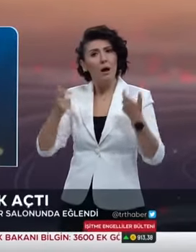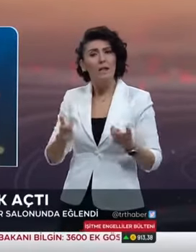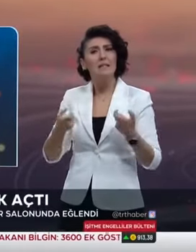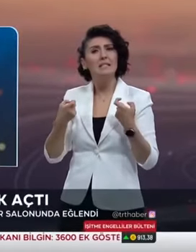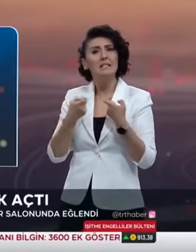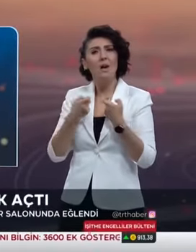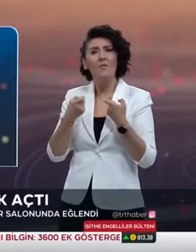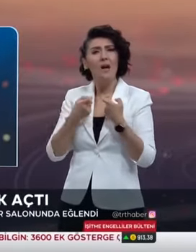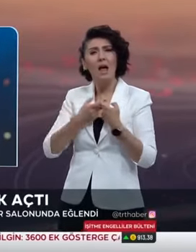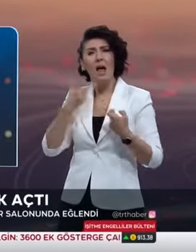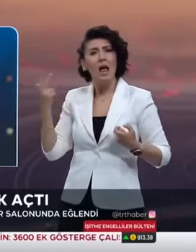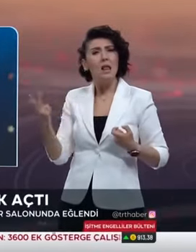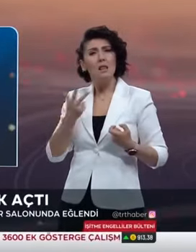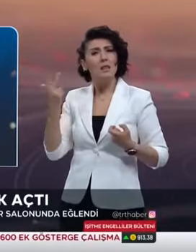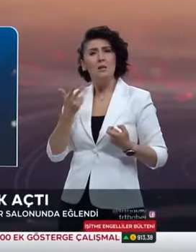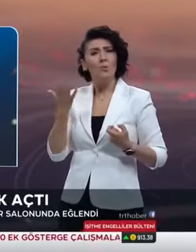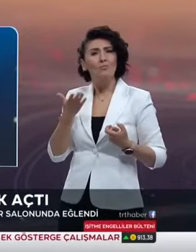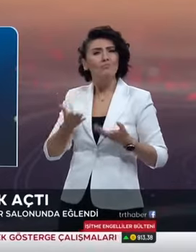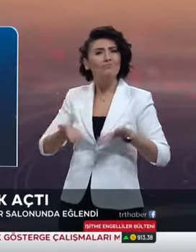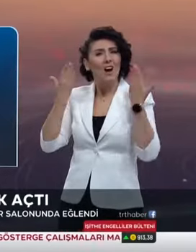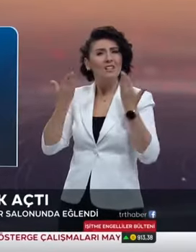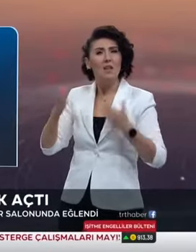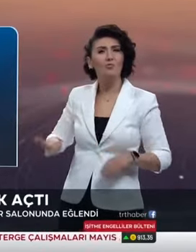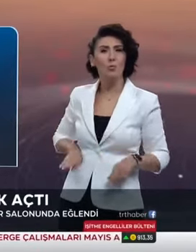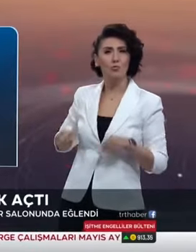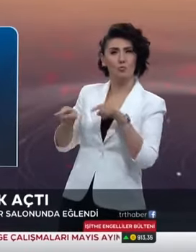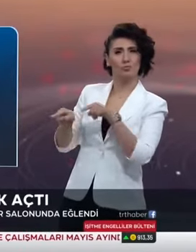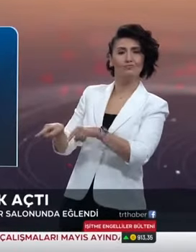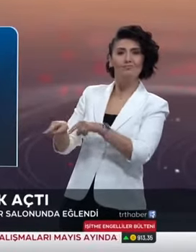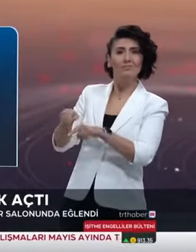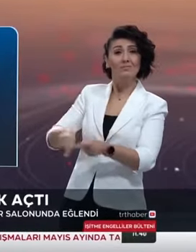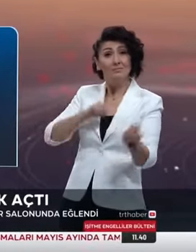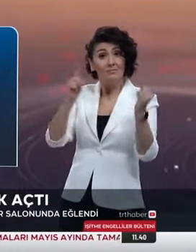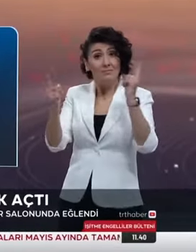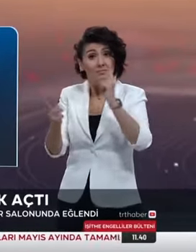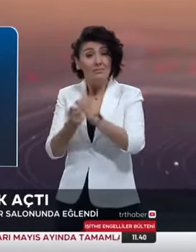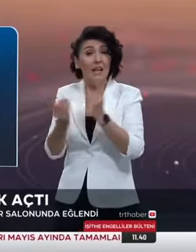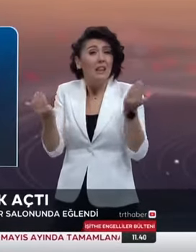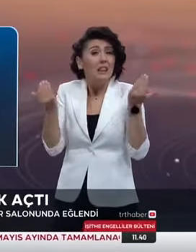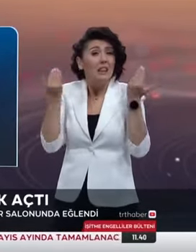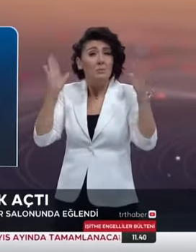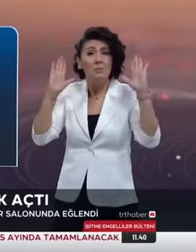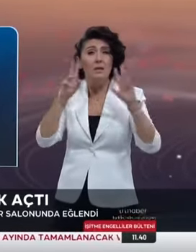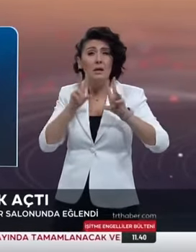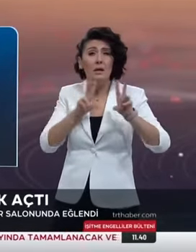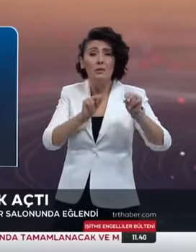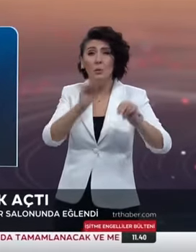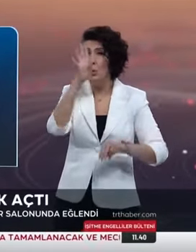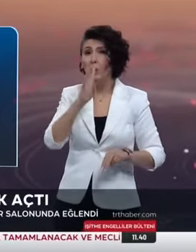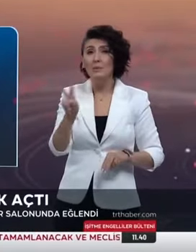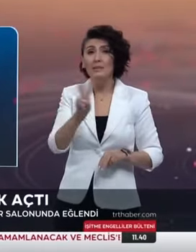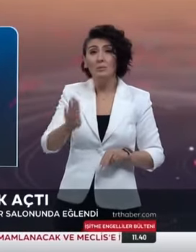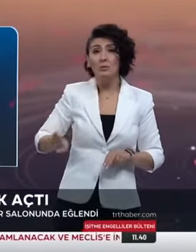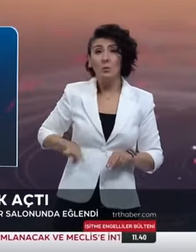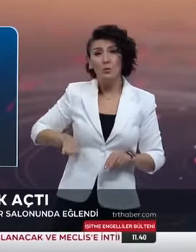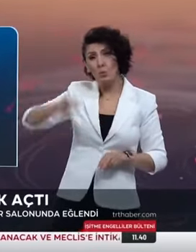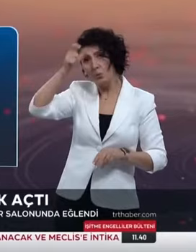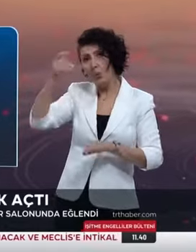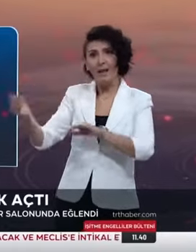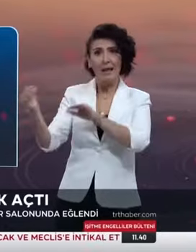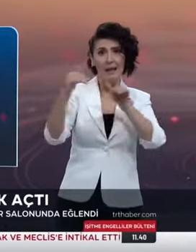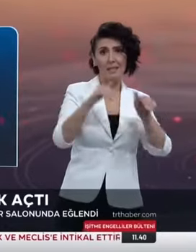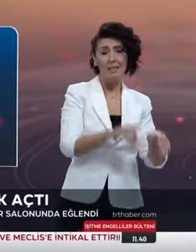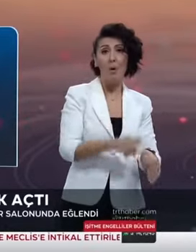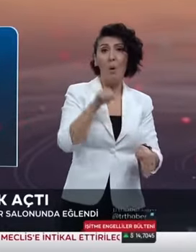Ukrayna'daki savaştan en çok çocuklar etkilendi. Şimdiye kadar ülkedeki yetimhanelerde kalan 420 çocuk Türkiye'ye